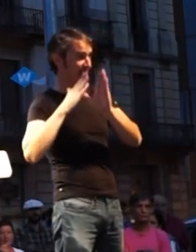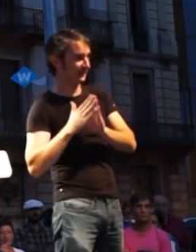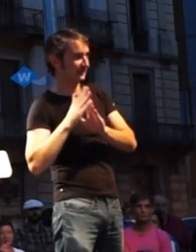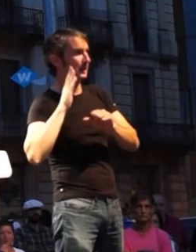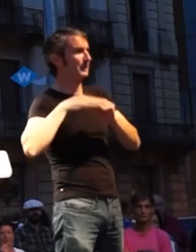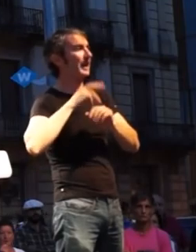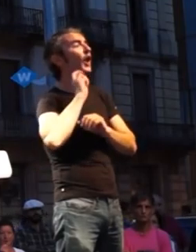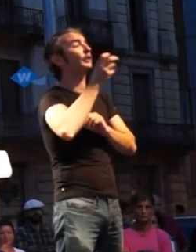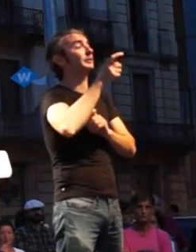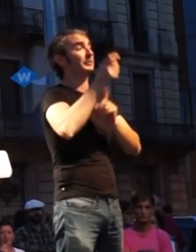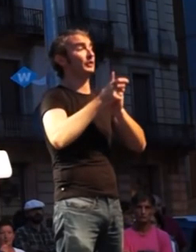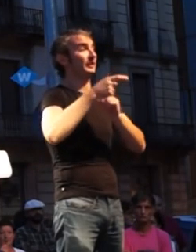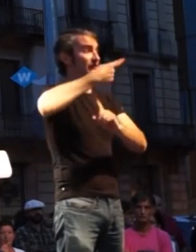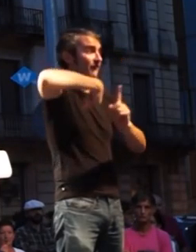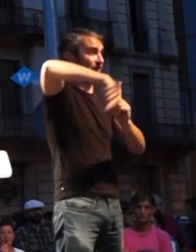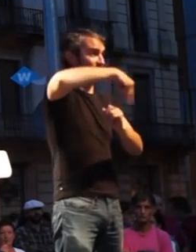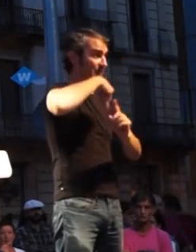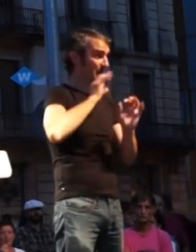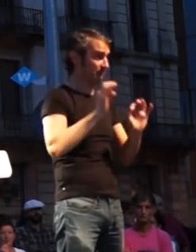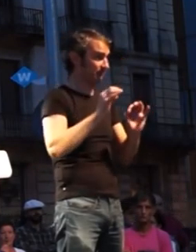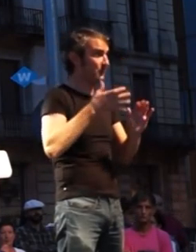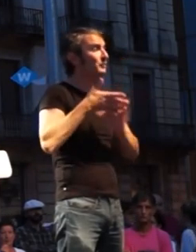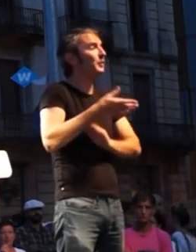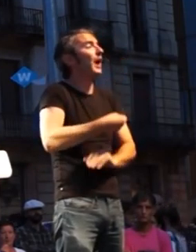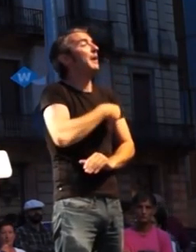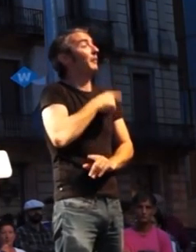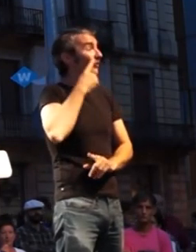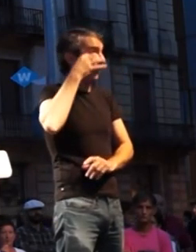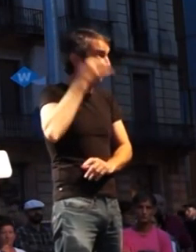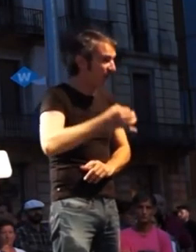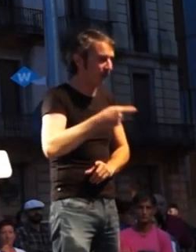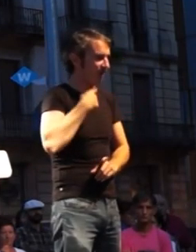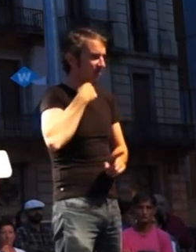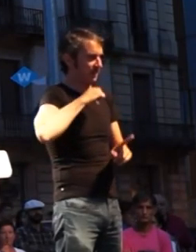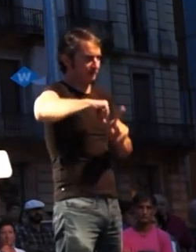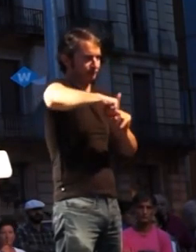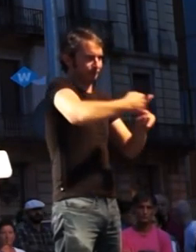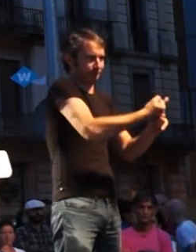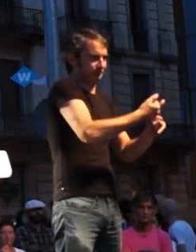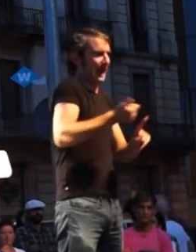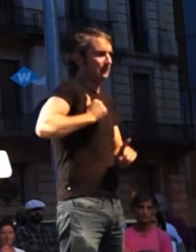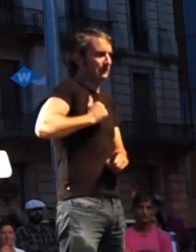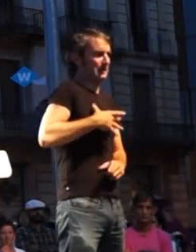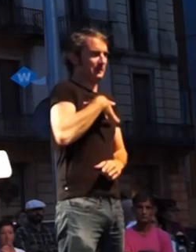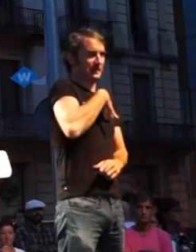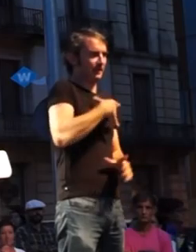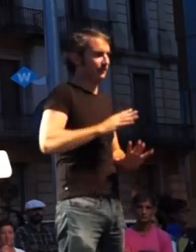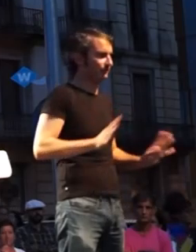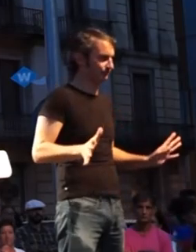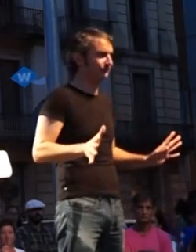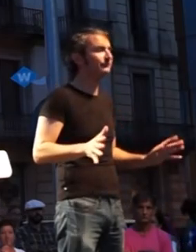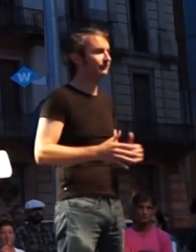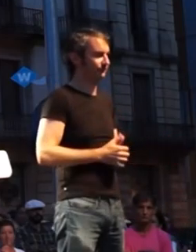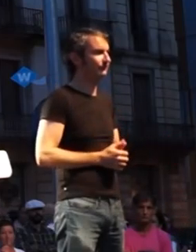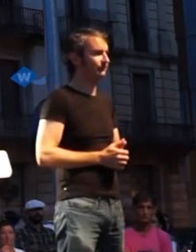als altres membres de la família. I tot això per amor, quan en realitat és explotació. Es fa evident.